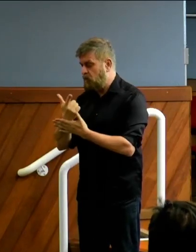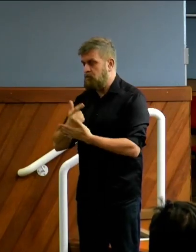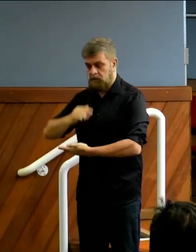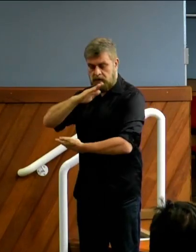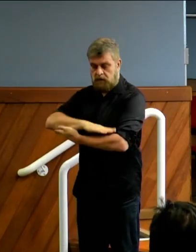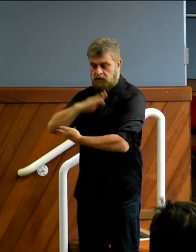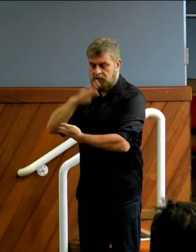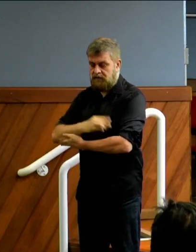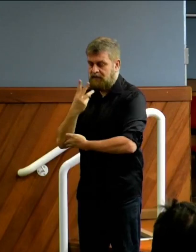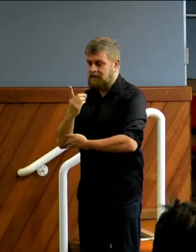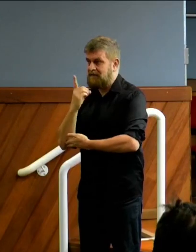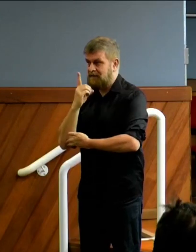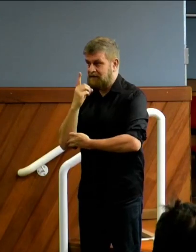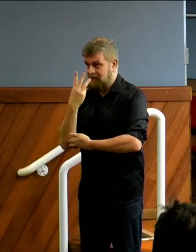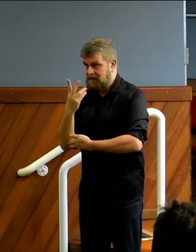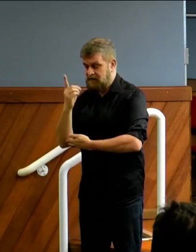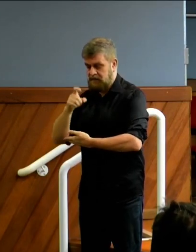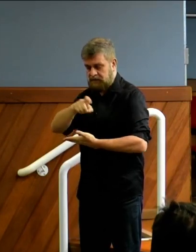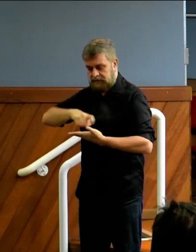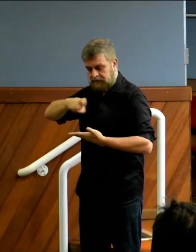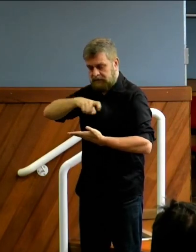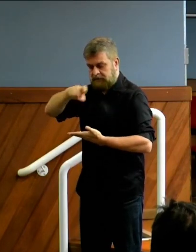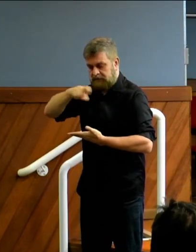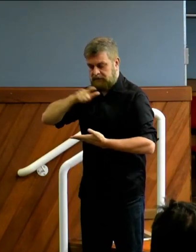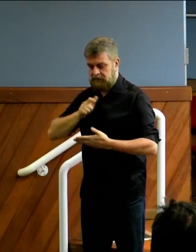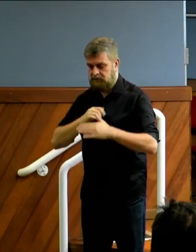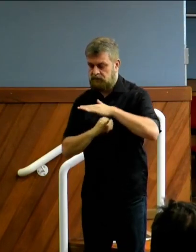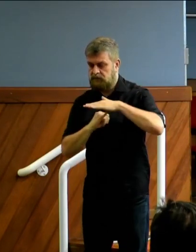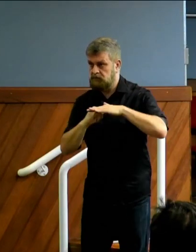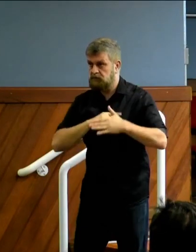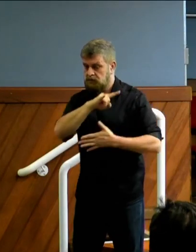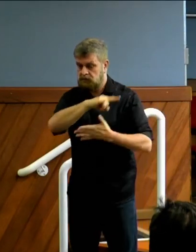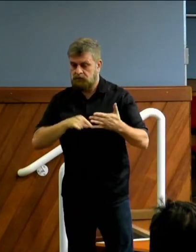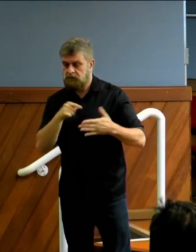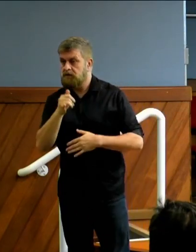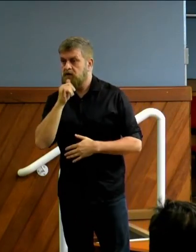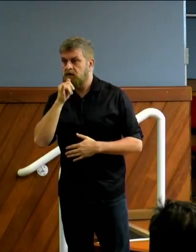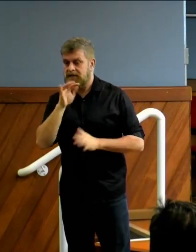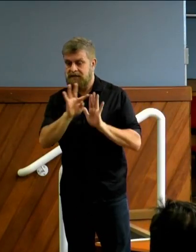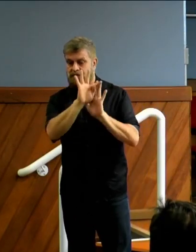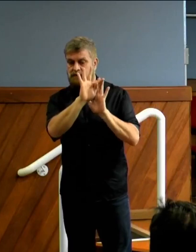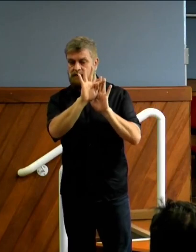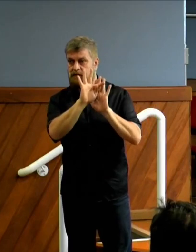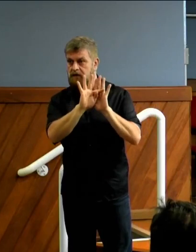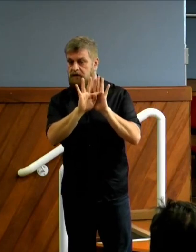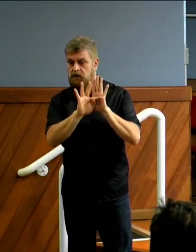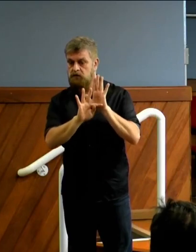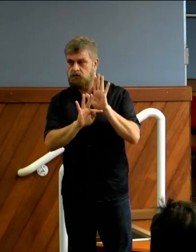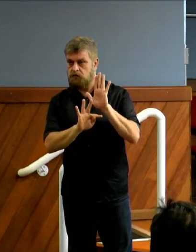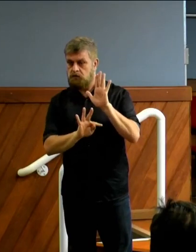scanner 3D se na minha instituição todo o meu acervo ele é basicamente de documentos, por exemplo, textuais, que